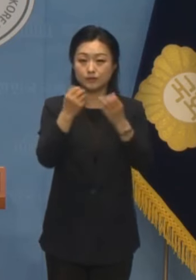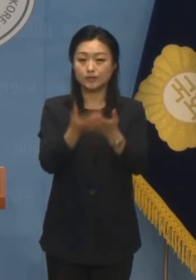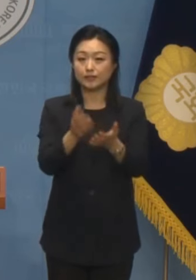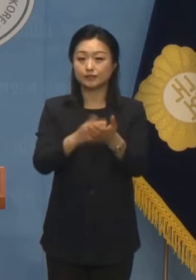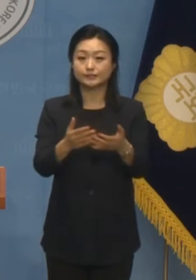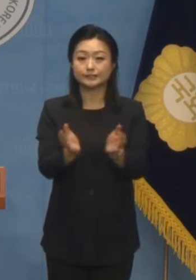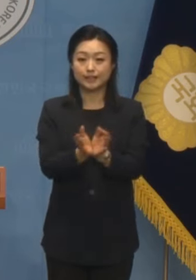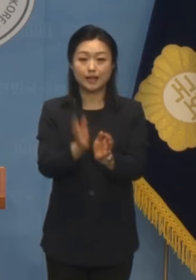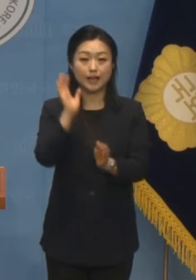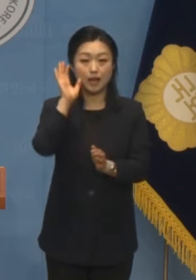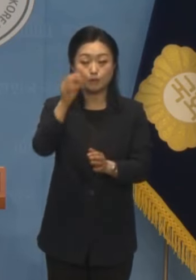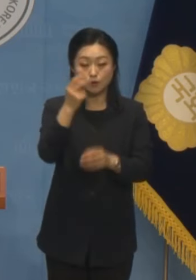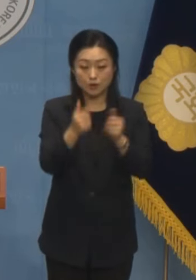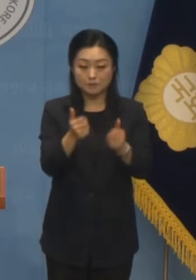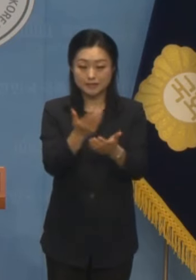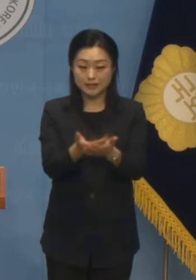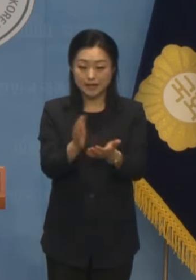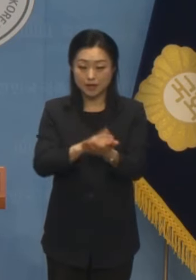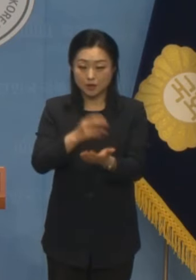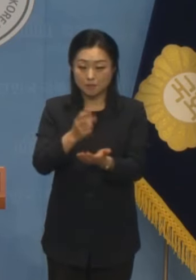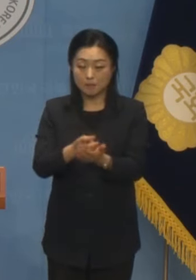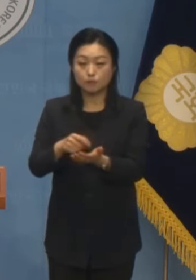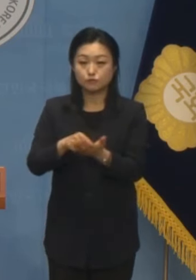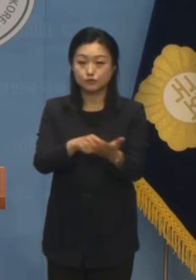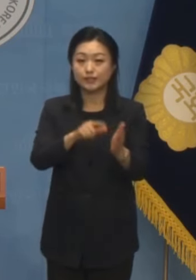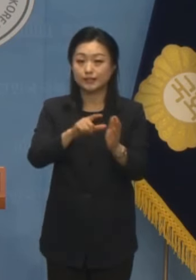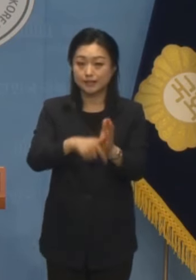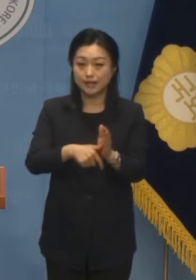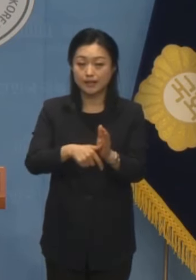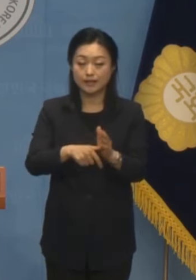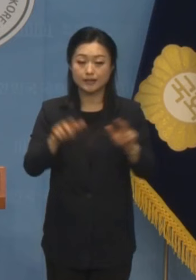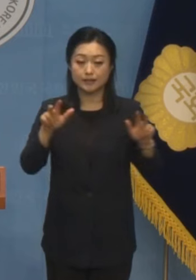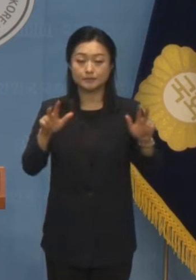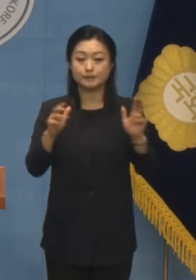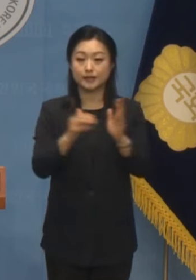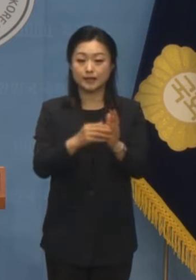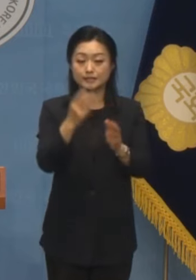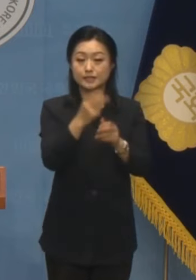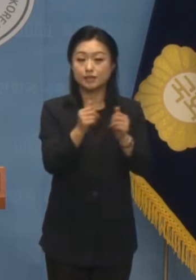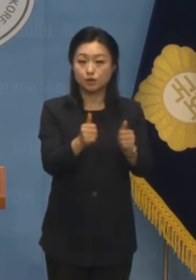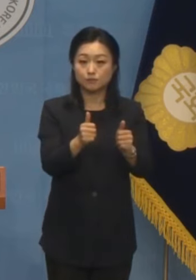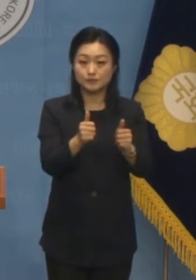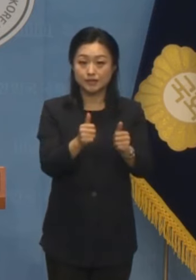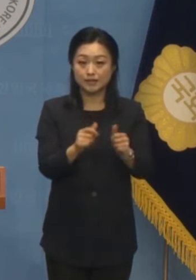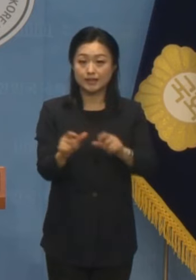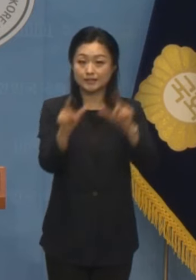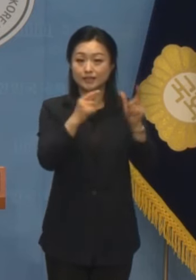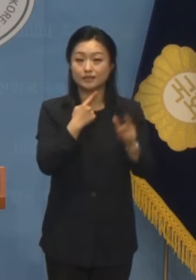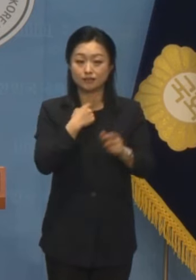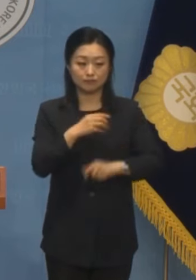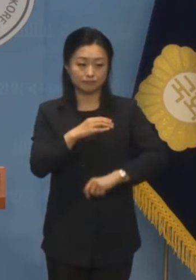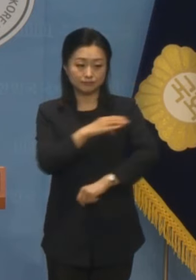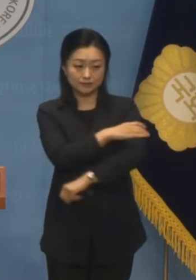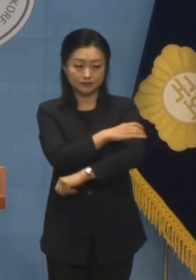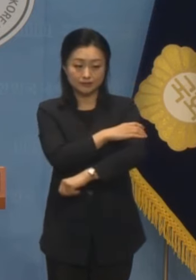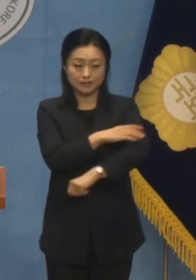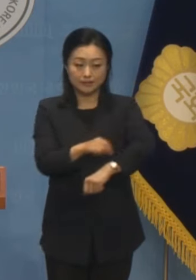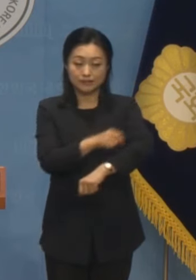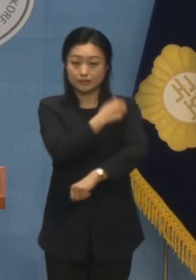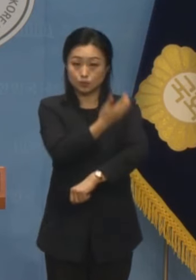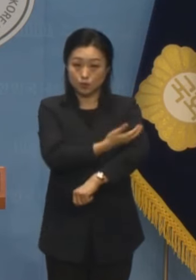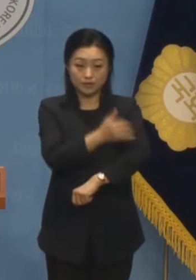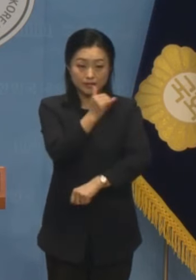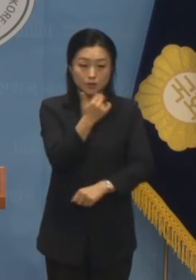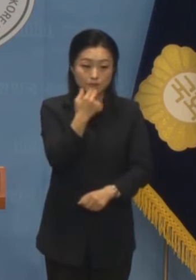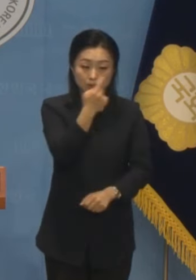조국혁신당은 향후 검찰개혁 입법을 추진하는 과정에서 그동안 검찰이 누려왔던 무소불위의 특권을